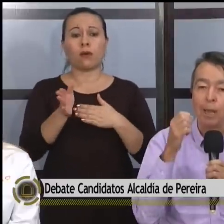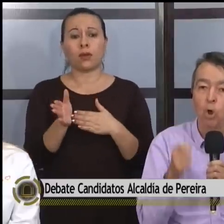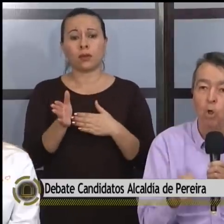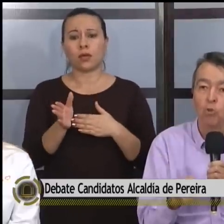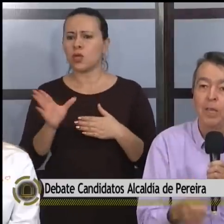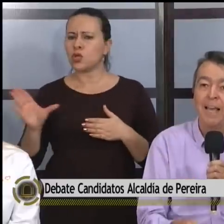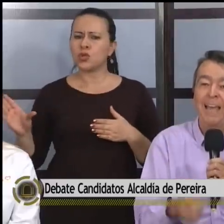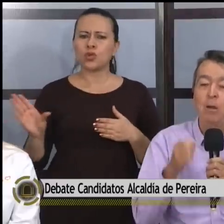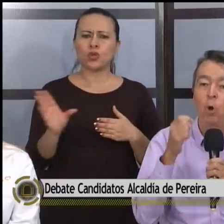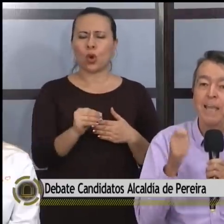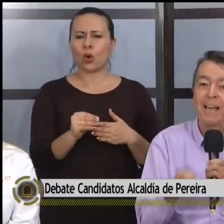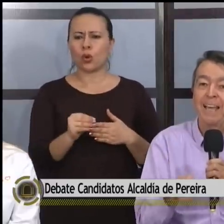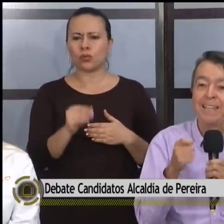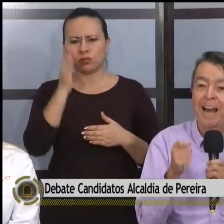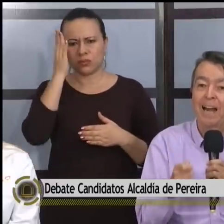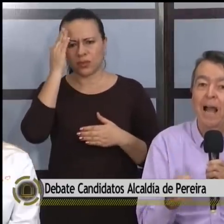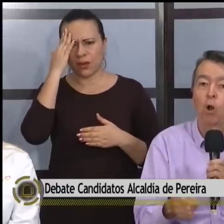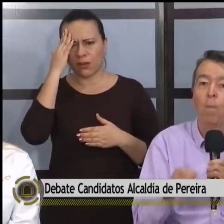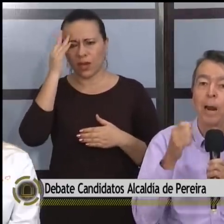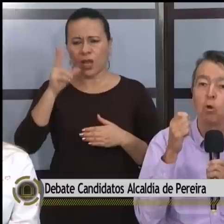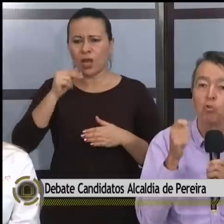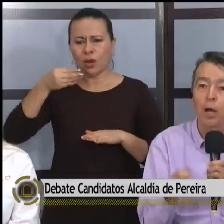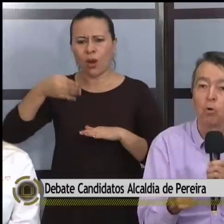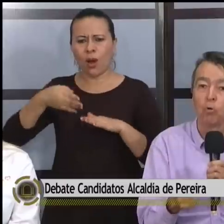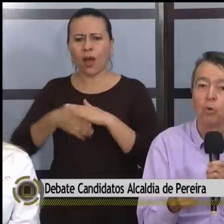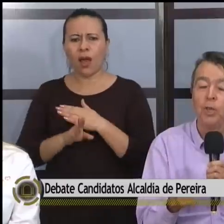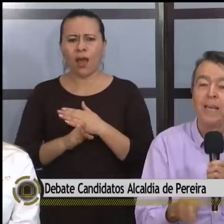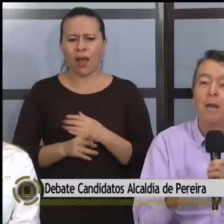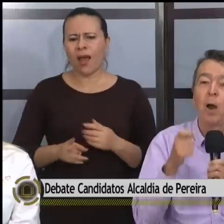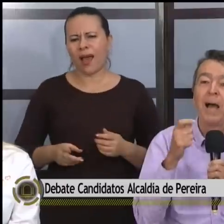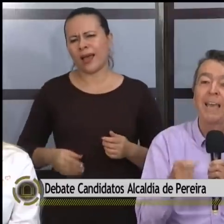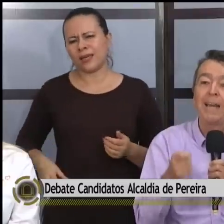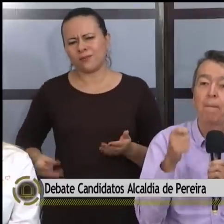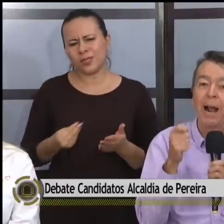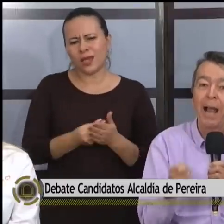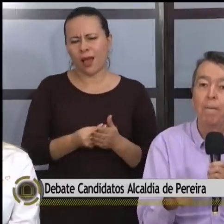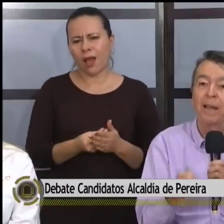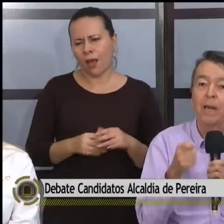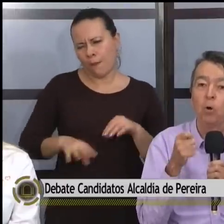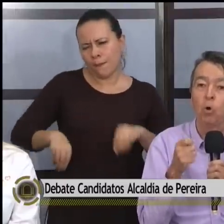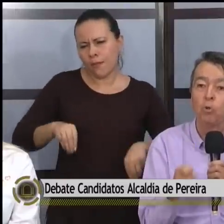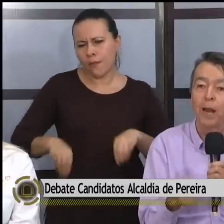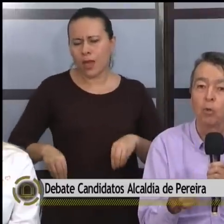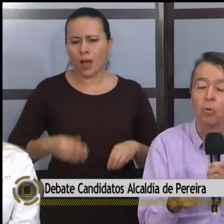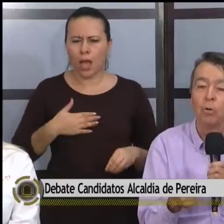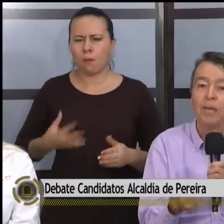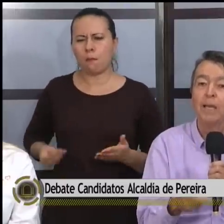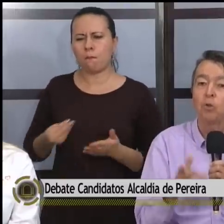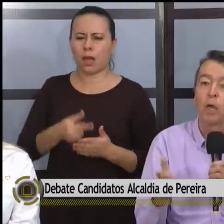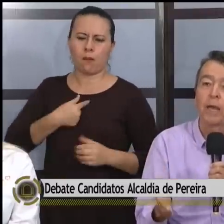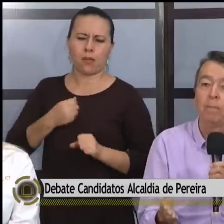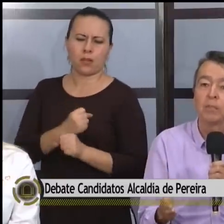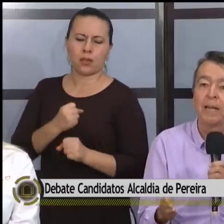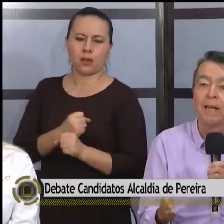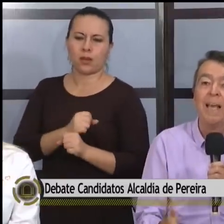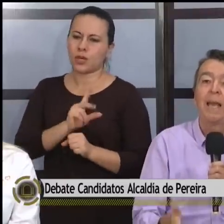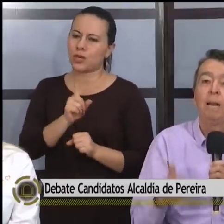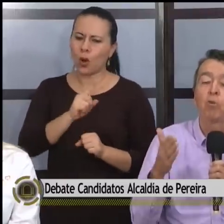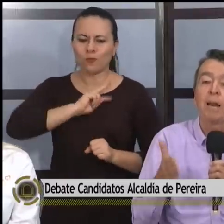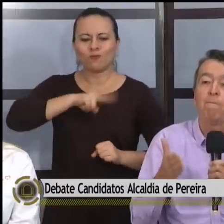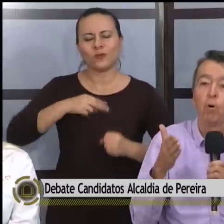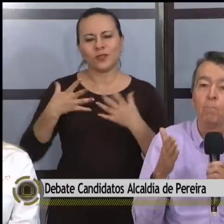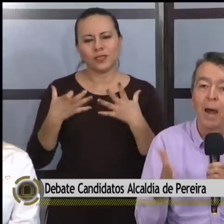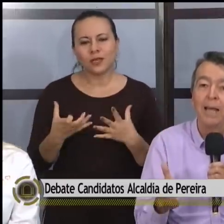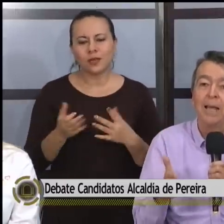minuto. Para todos. Que no haya que entrar a comprar los cargos. Que no haya que ir a pagar para tener un contrato. Eso es lo que queremos hacer.